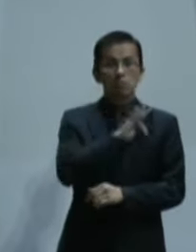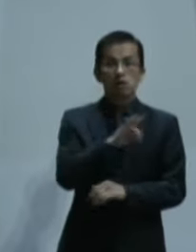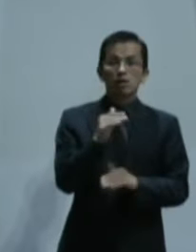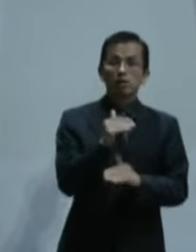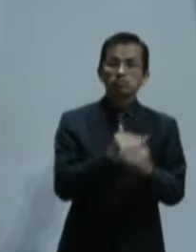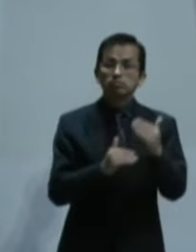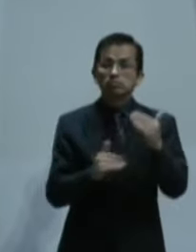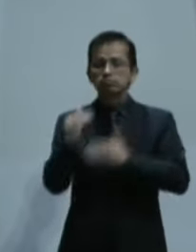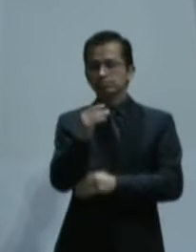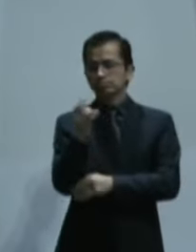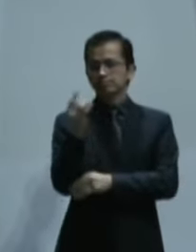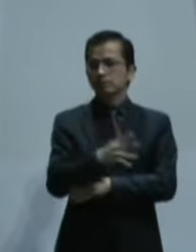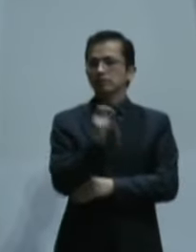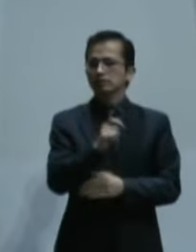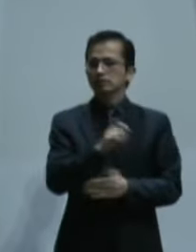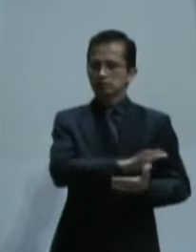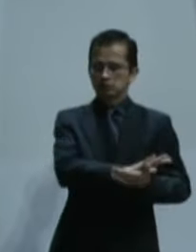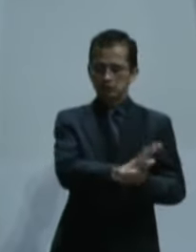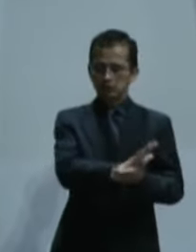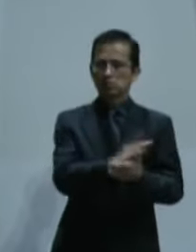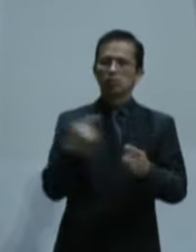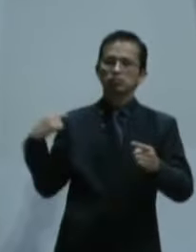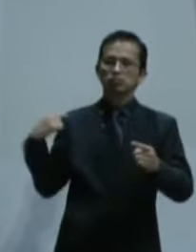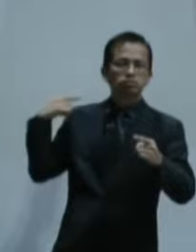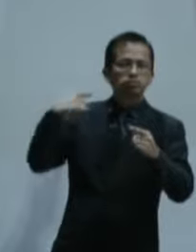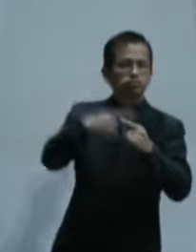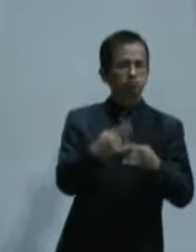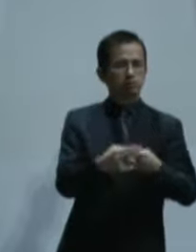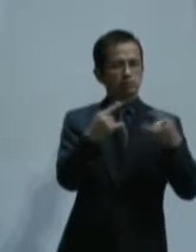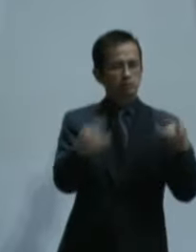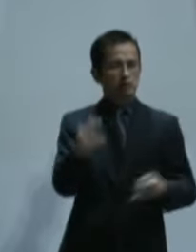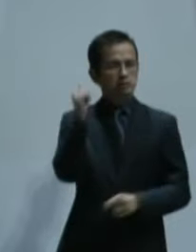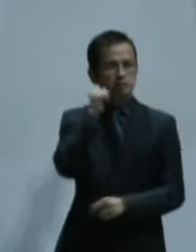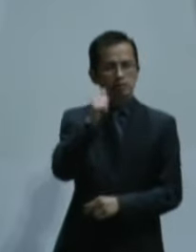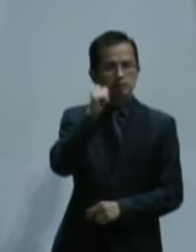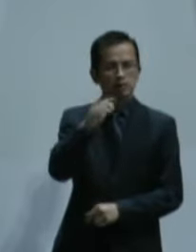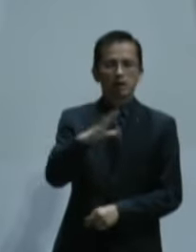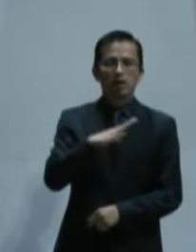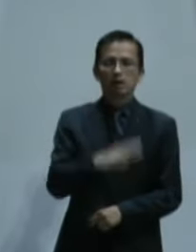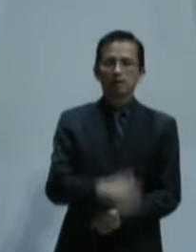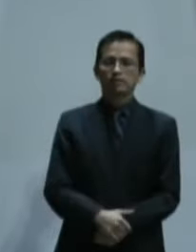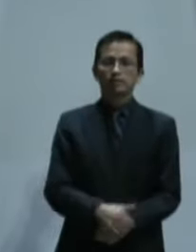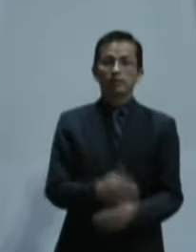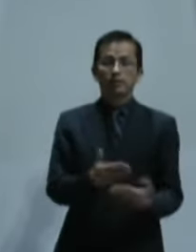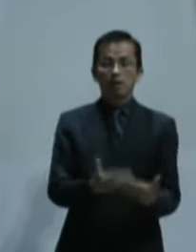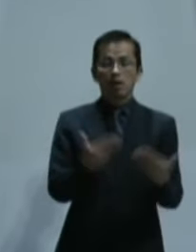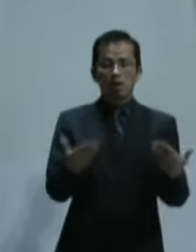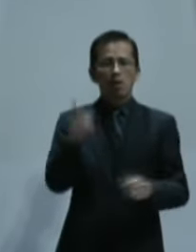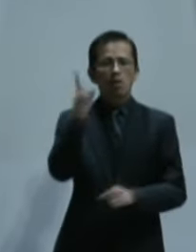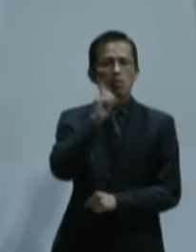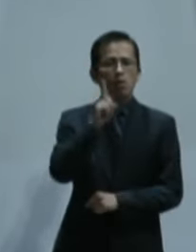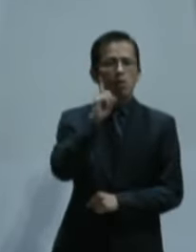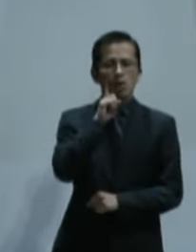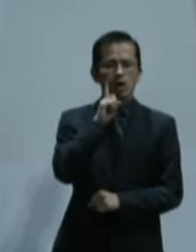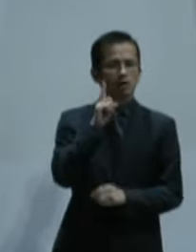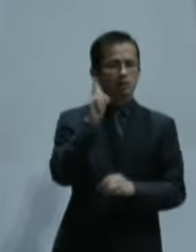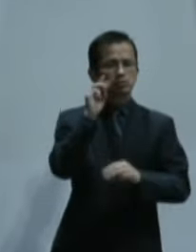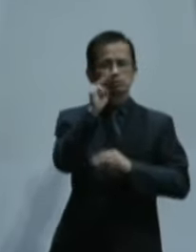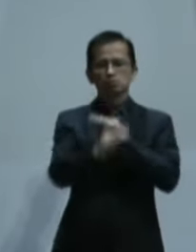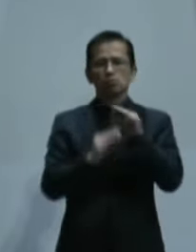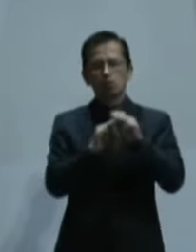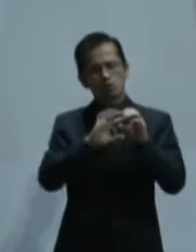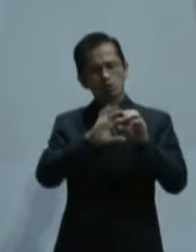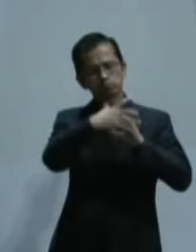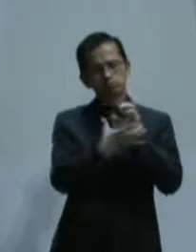la discriminación histórica que hemos vivido en la actualidad las mujeres a nivel mundial no